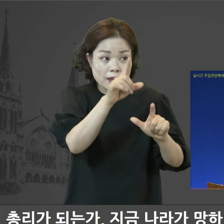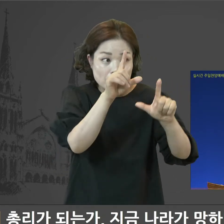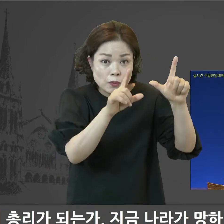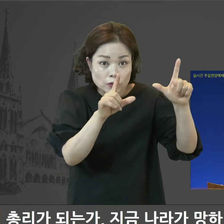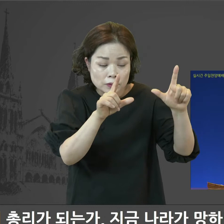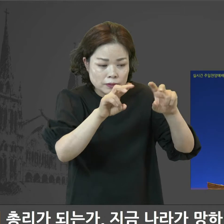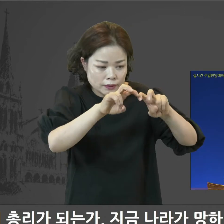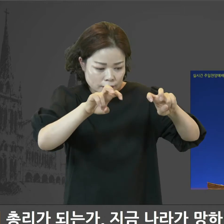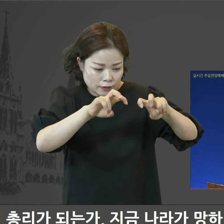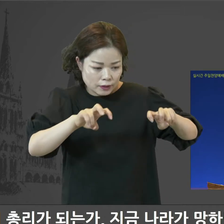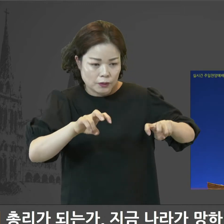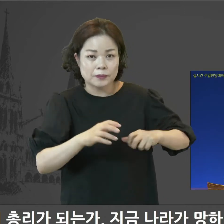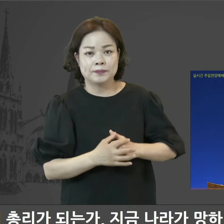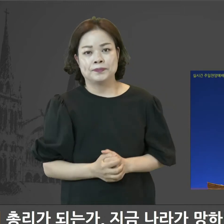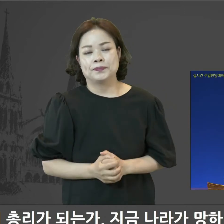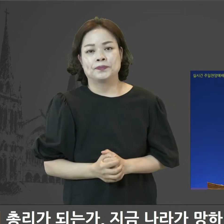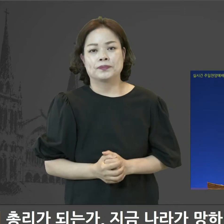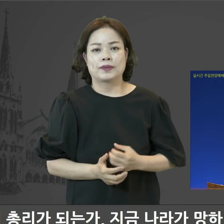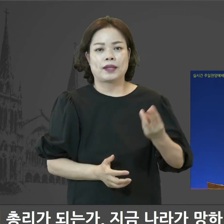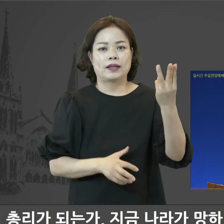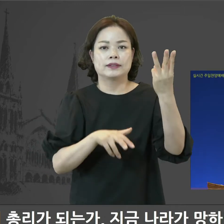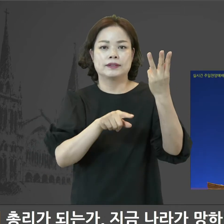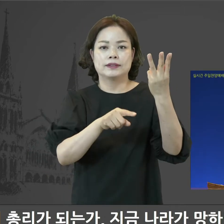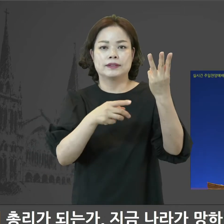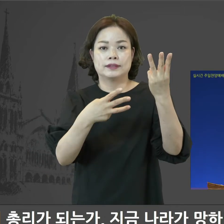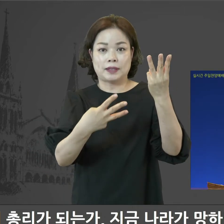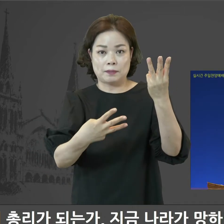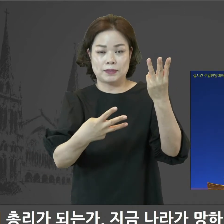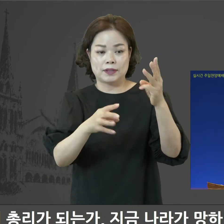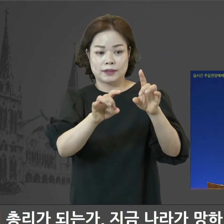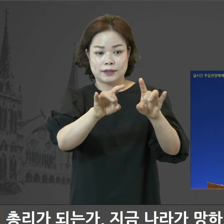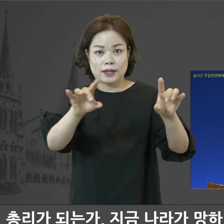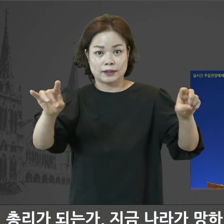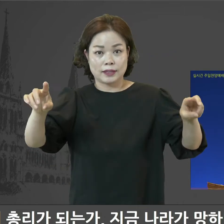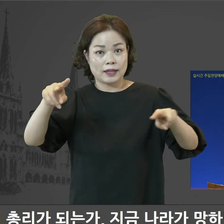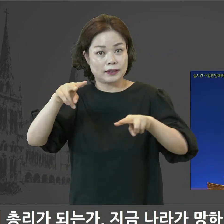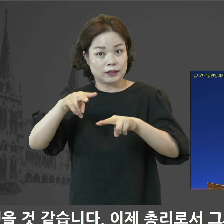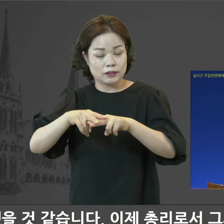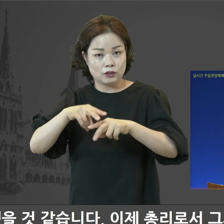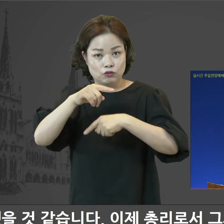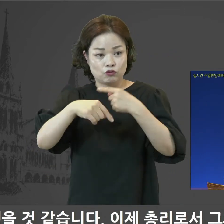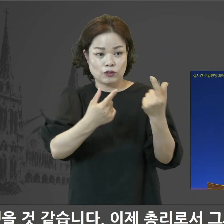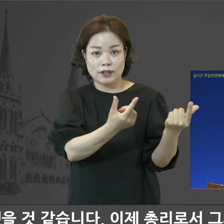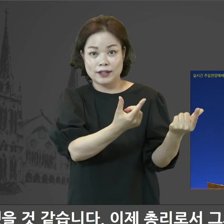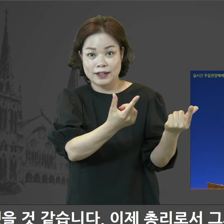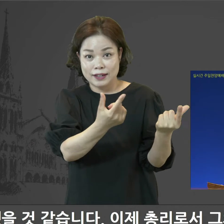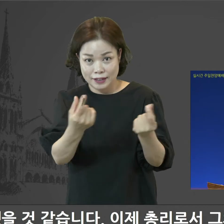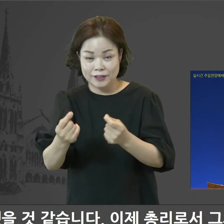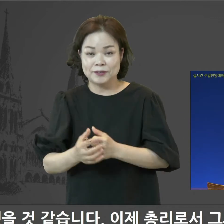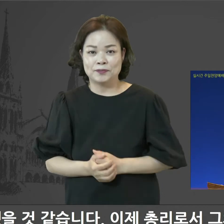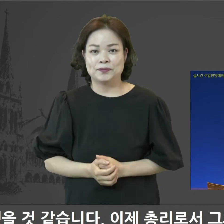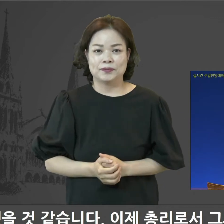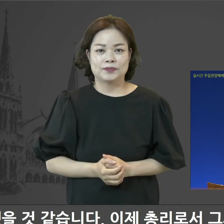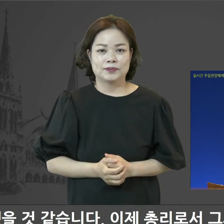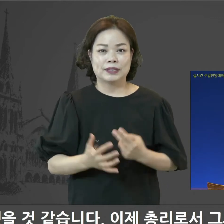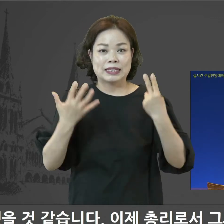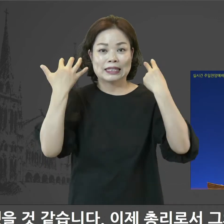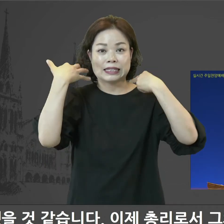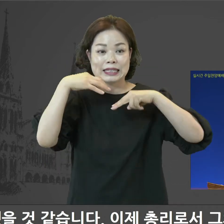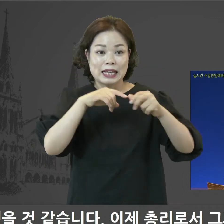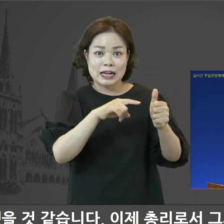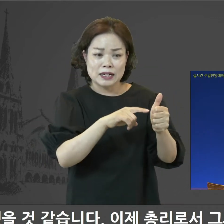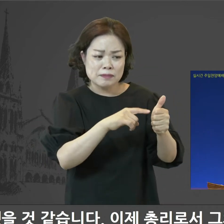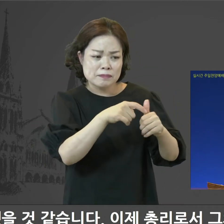모습을 살펴보도록 하겠습니다. 자, 우리 3절의 말씀은 함께 각자의 자리에서 우리 읽어보도록 하겠습니다. 시작.